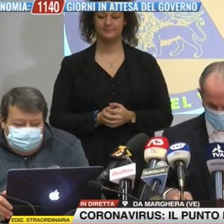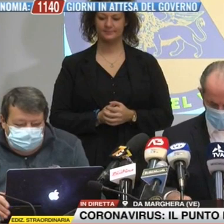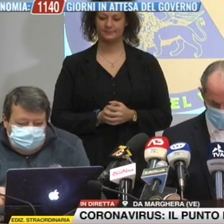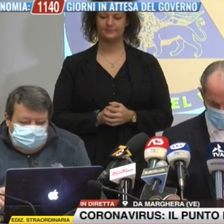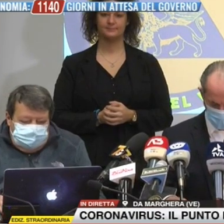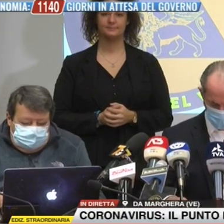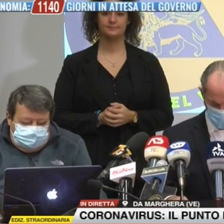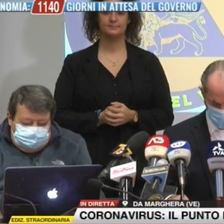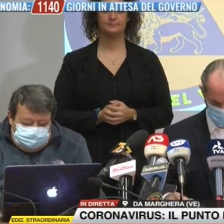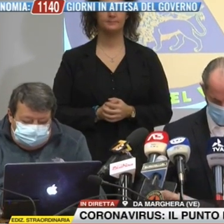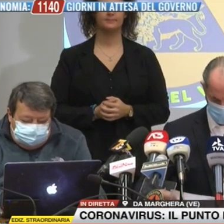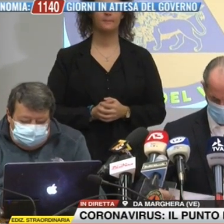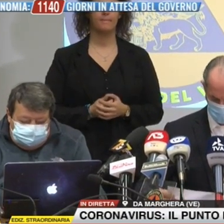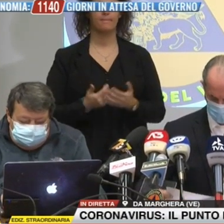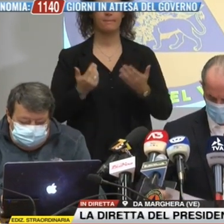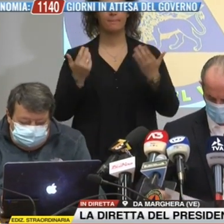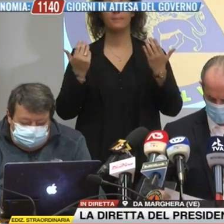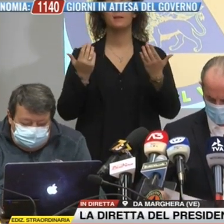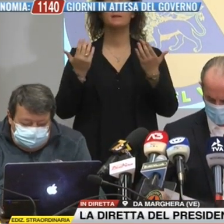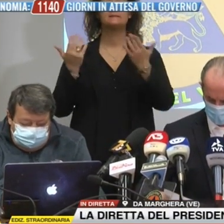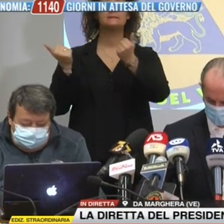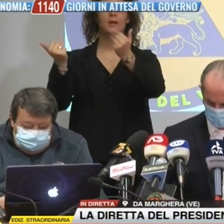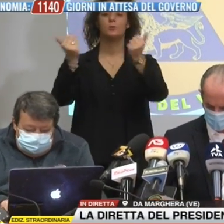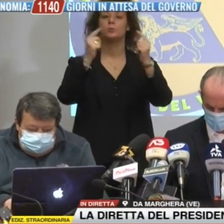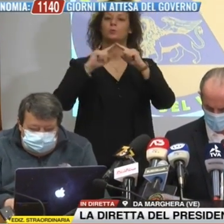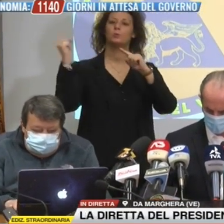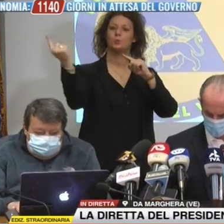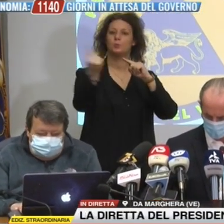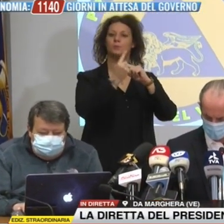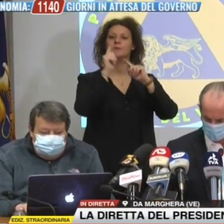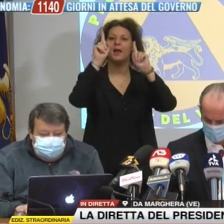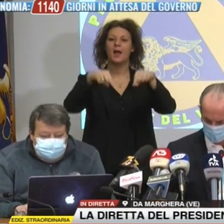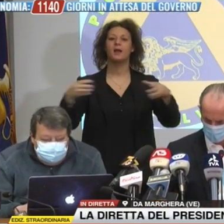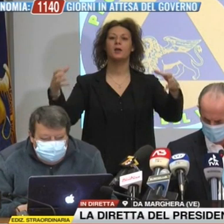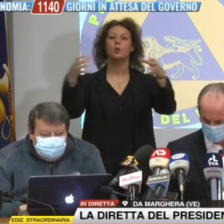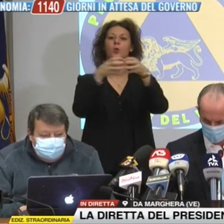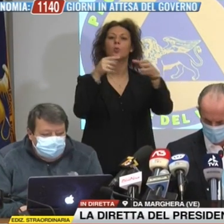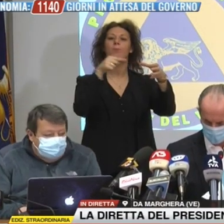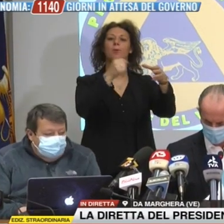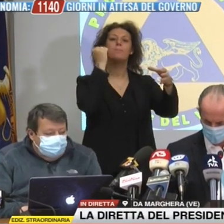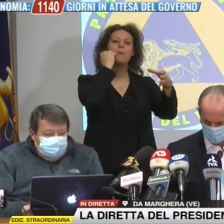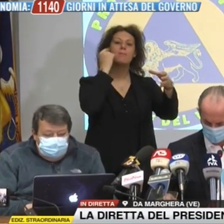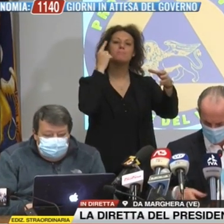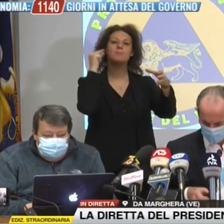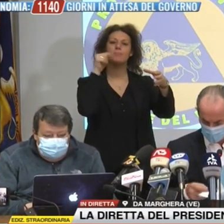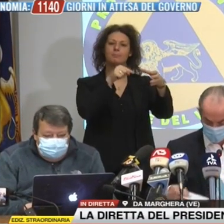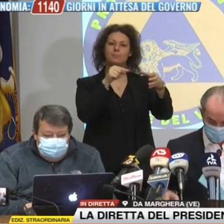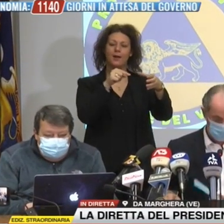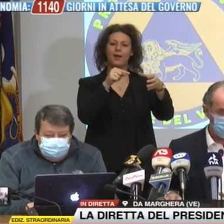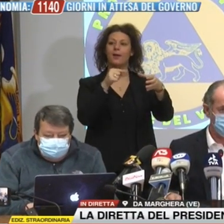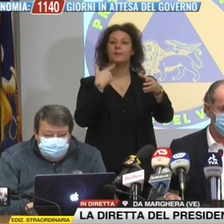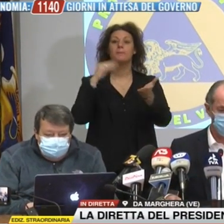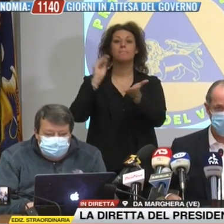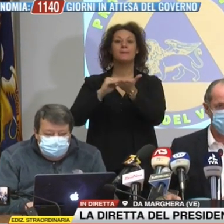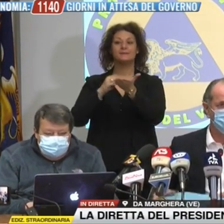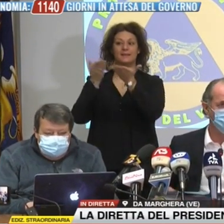in questo caso. Grazie davvero. Saluto grazie a tutti e saluto anche il gruppo delle mamme e dei papà che sono qui per